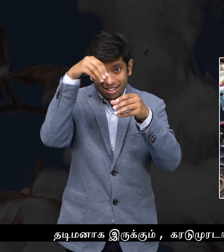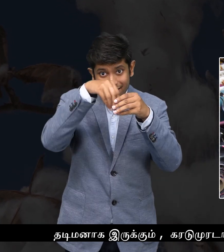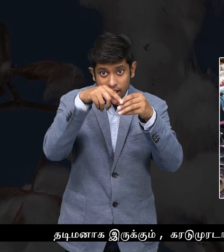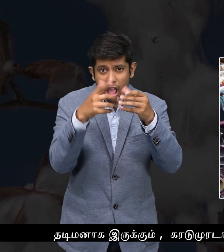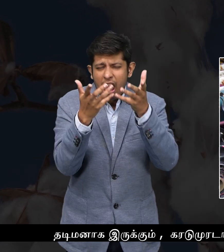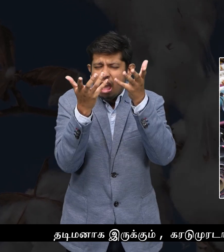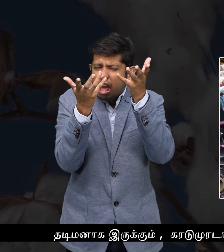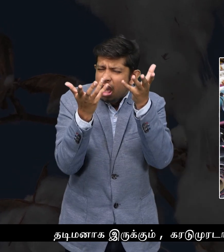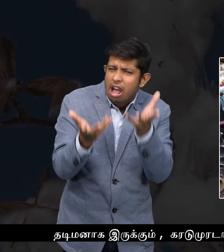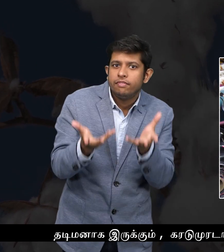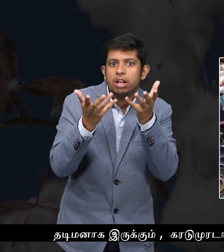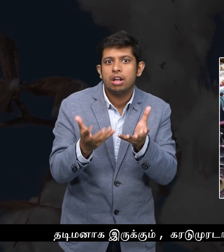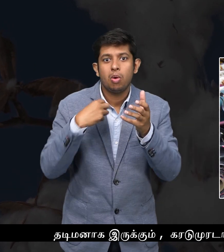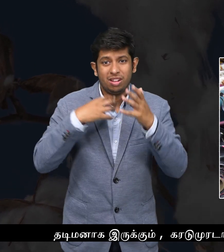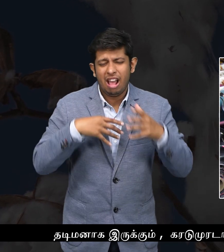இருக்கும்.